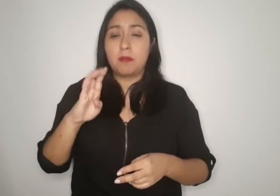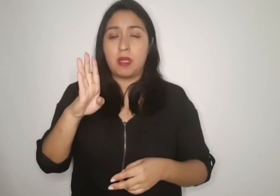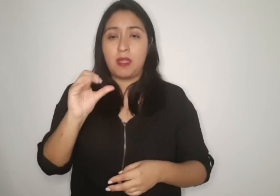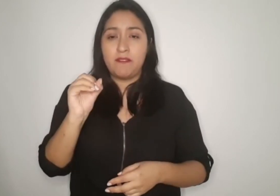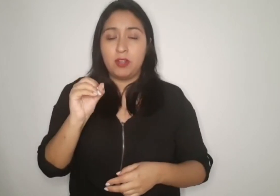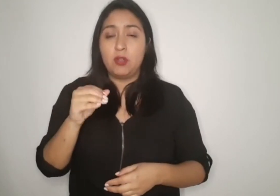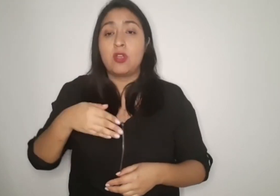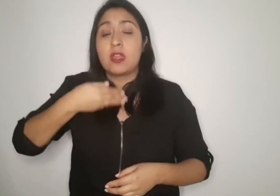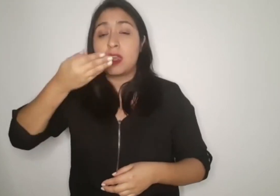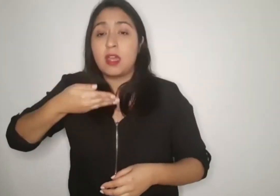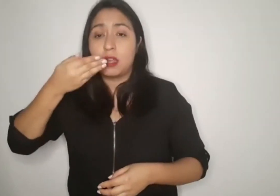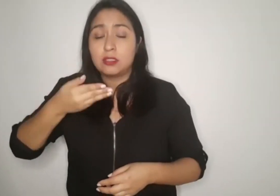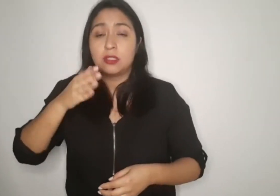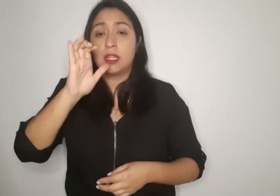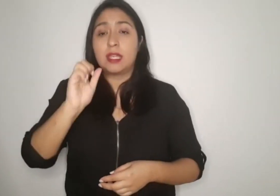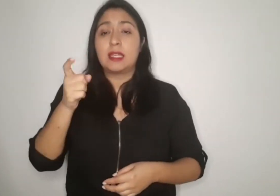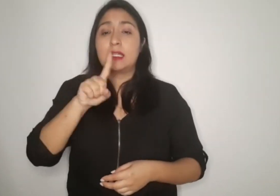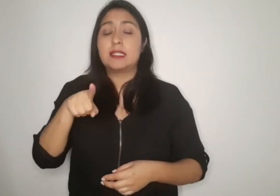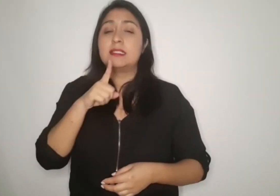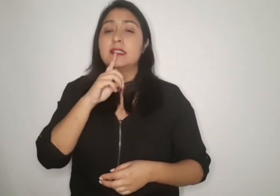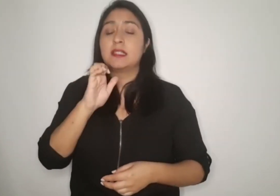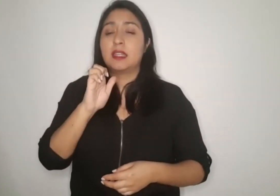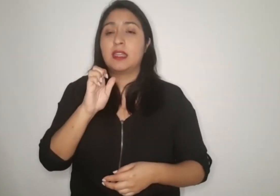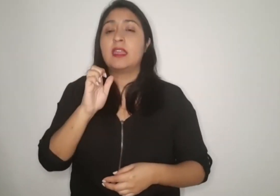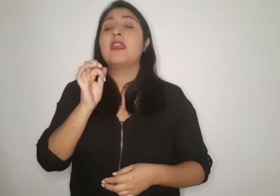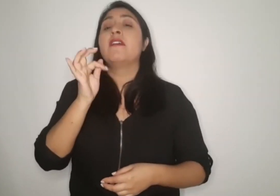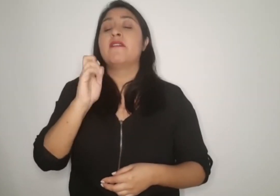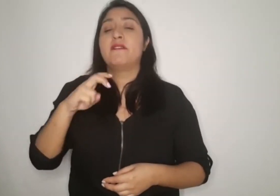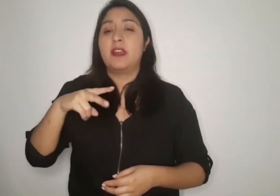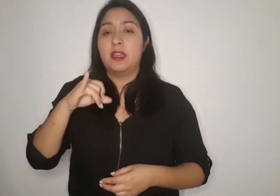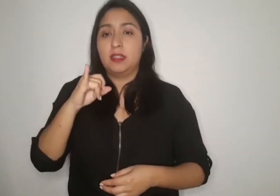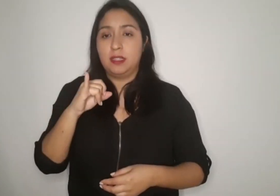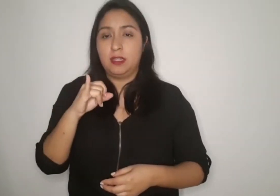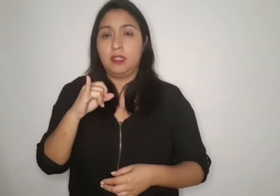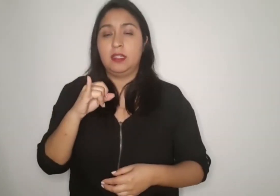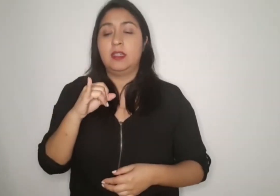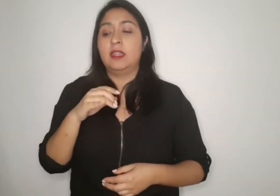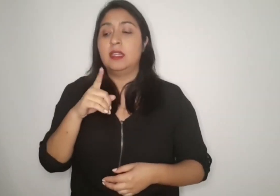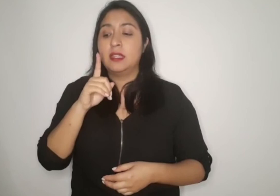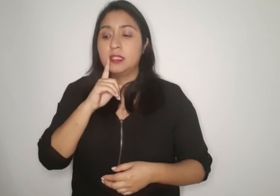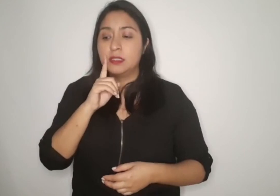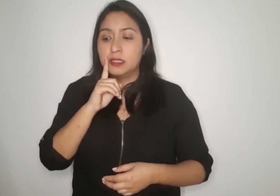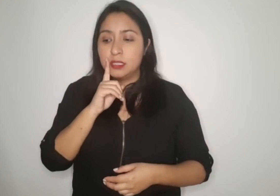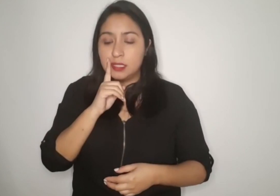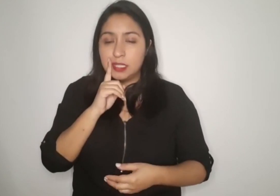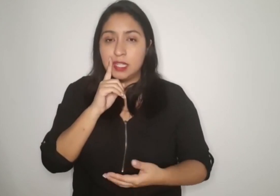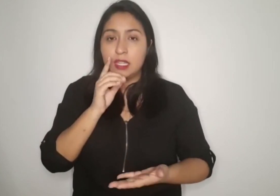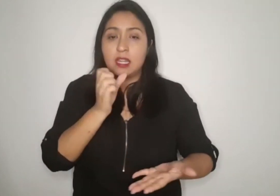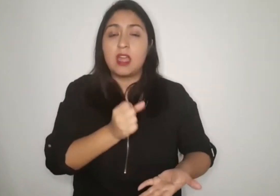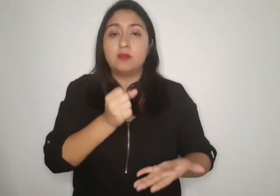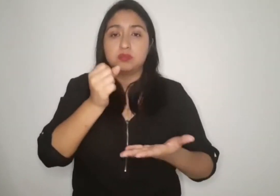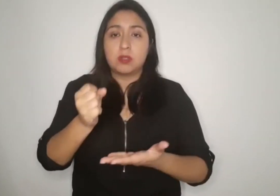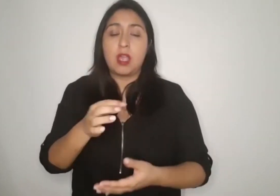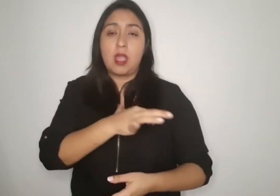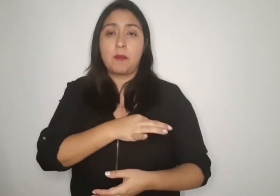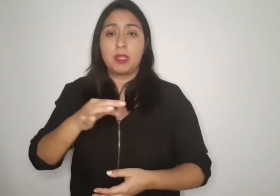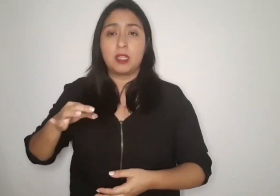Narraciones, Stephanie Preller. Esta iniciativa cuenta con el financiamiento del Ministerio de las Culturas, las Artes